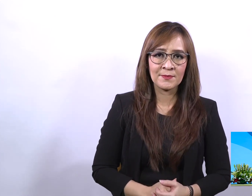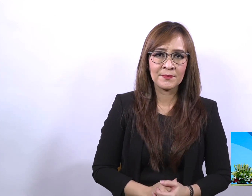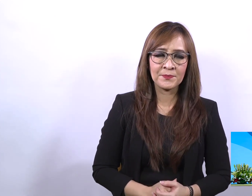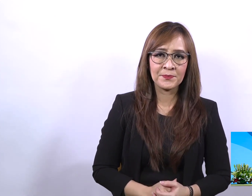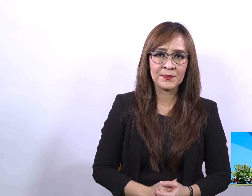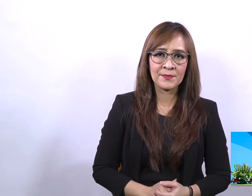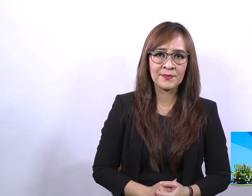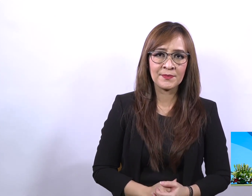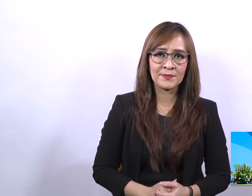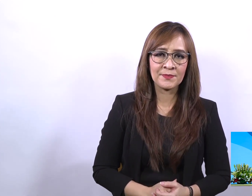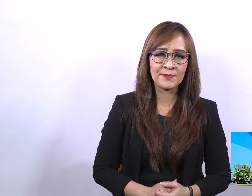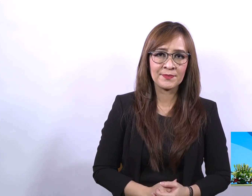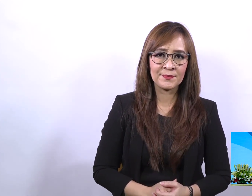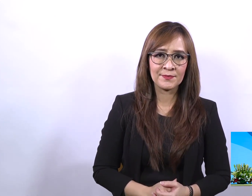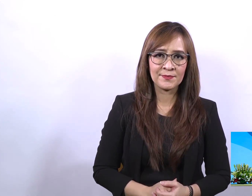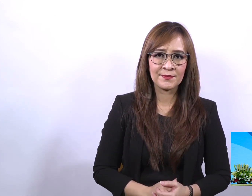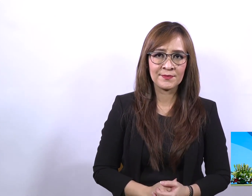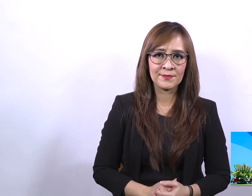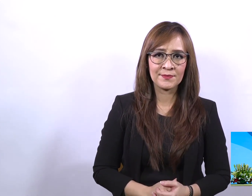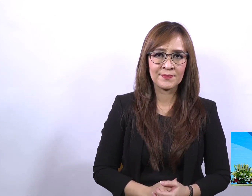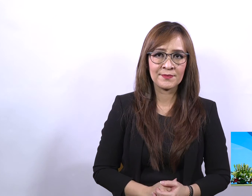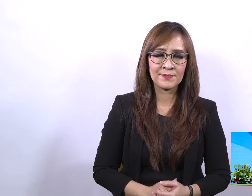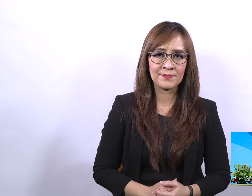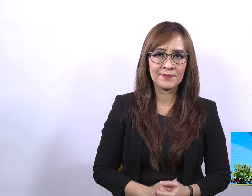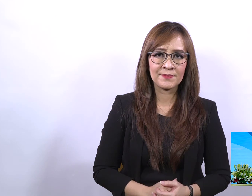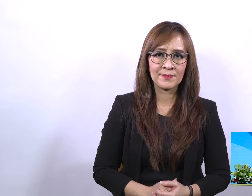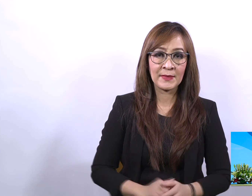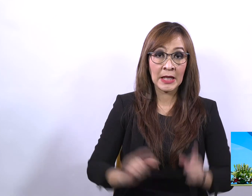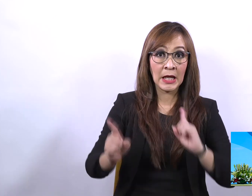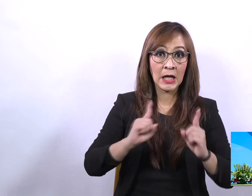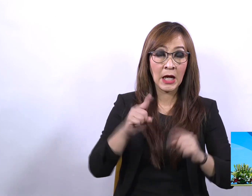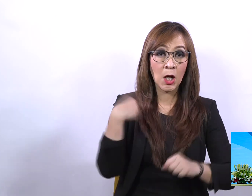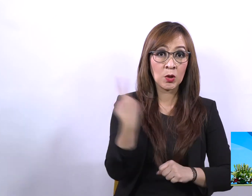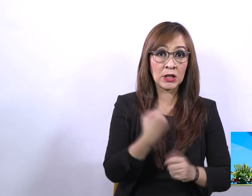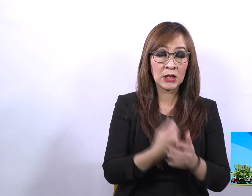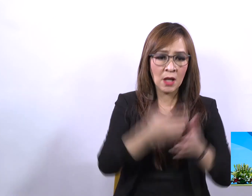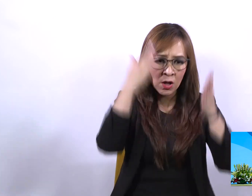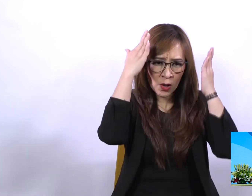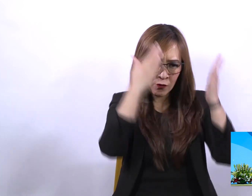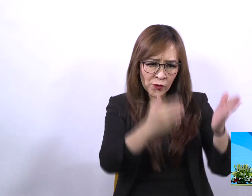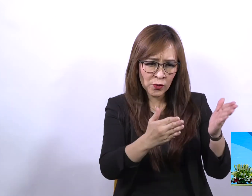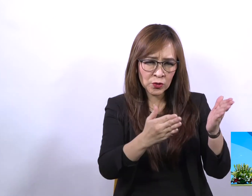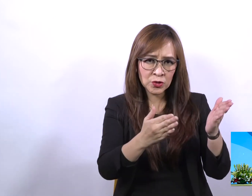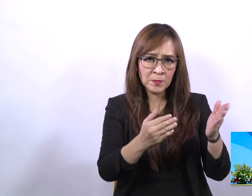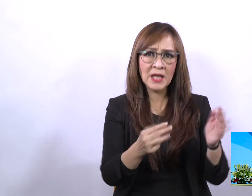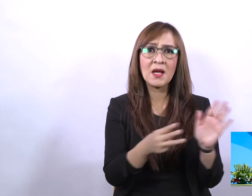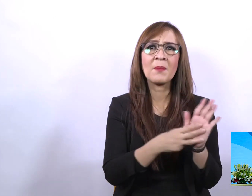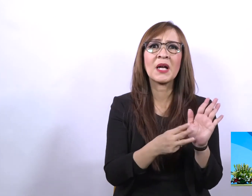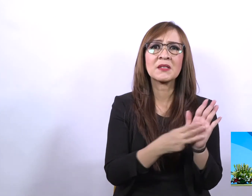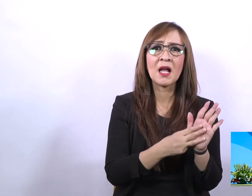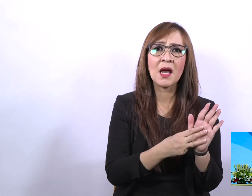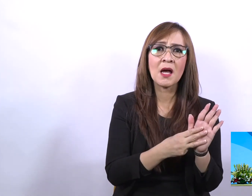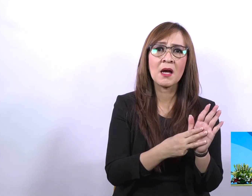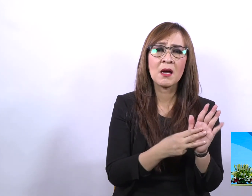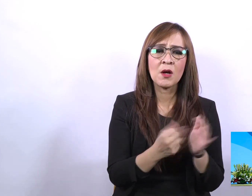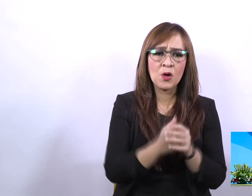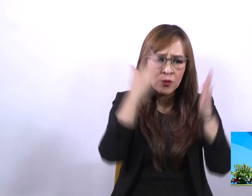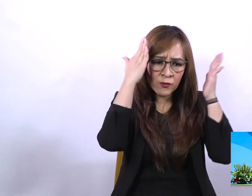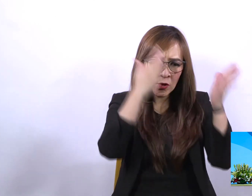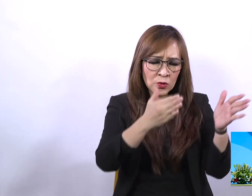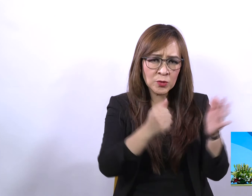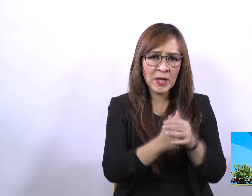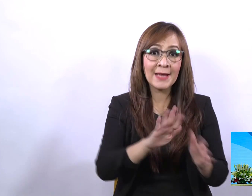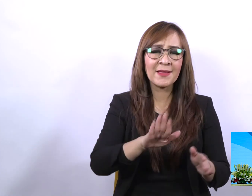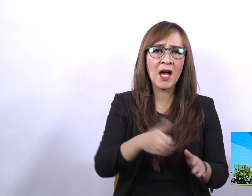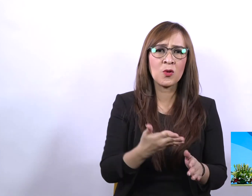jangan fokus Hai kalau kita fokus pada masalah tahun ini tahun yang berat tahun-tahun yang menjenuhkan tahun ini